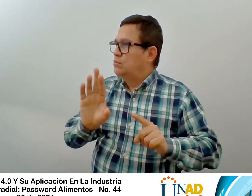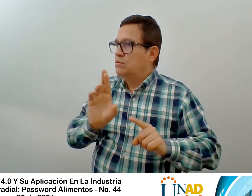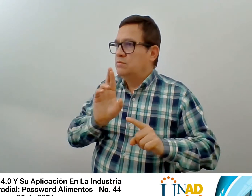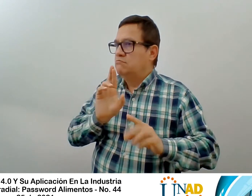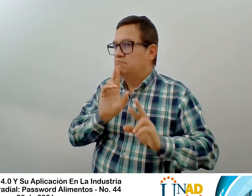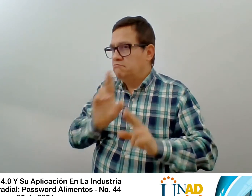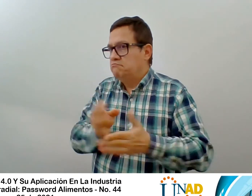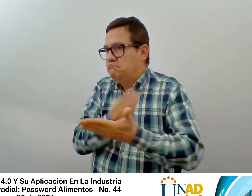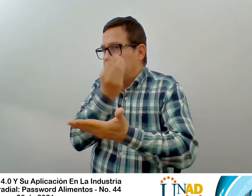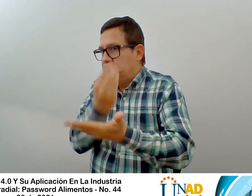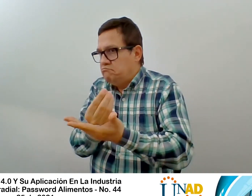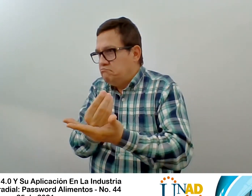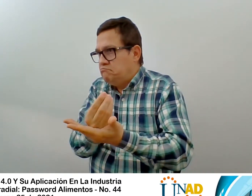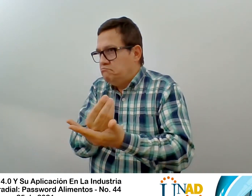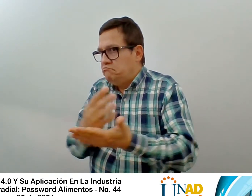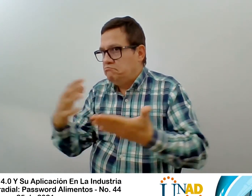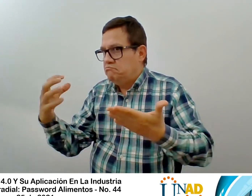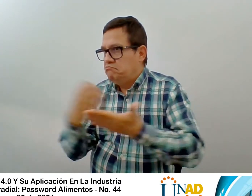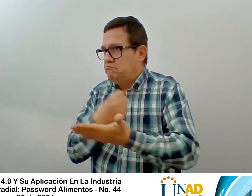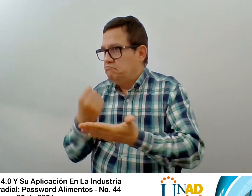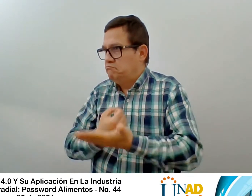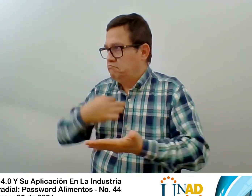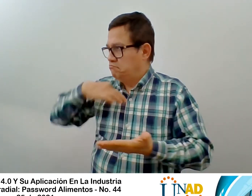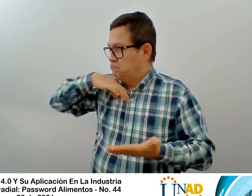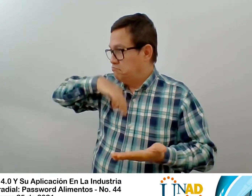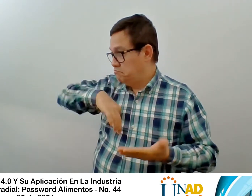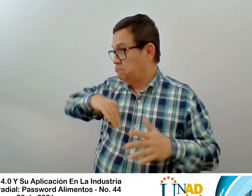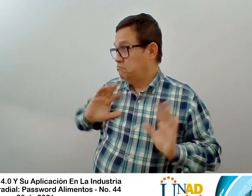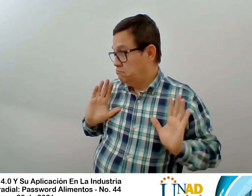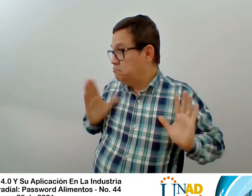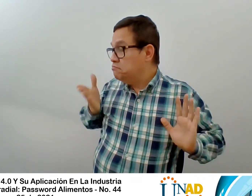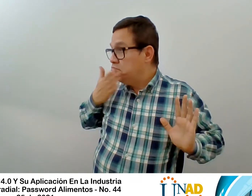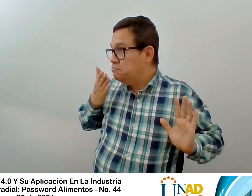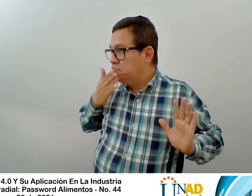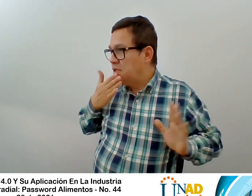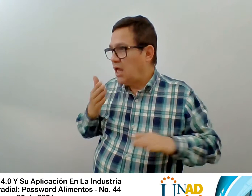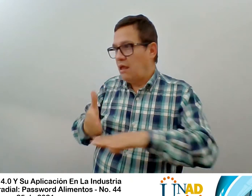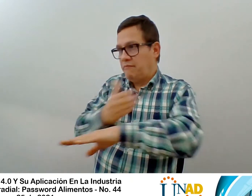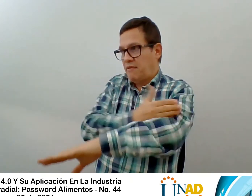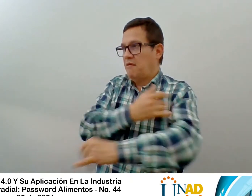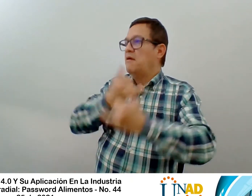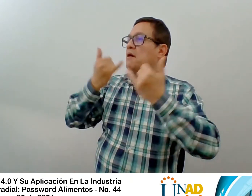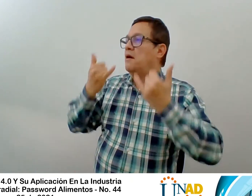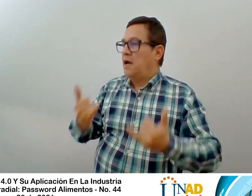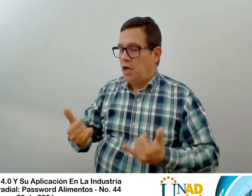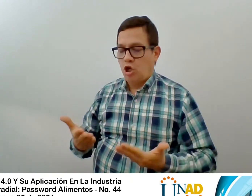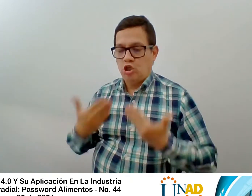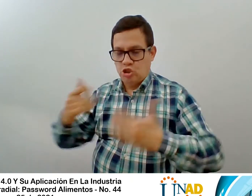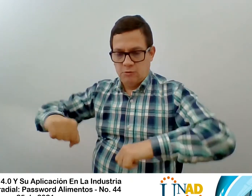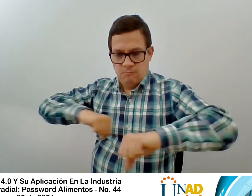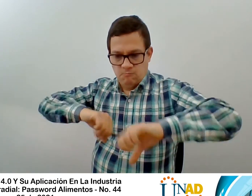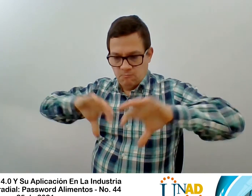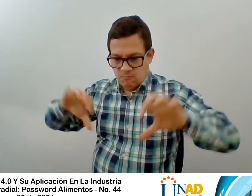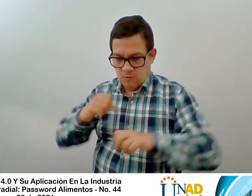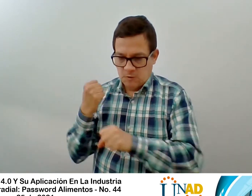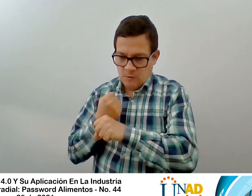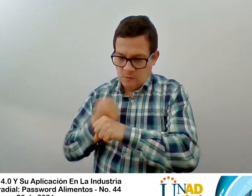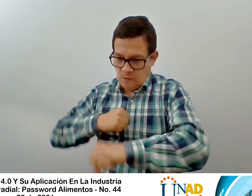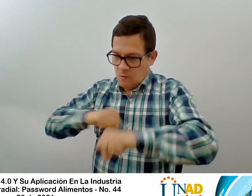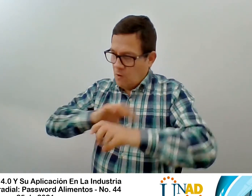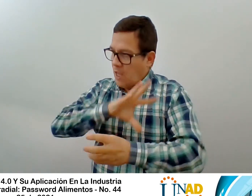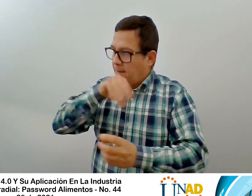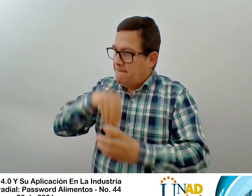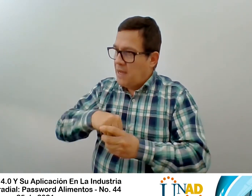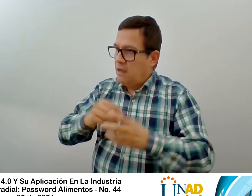No obstante, los resultados valen la pena y es bueno que ya se esté